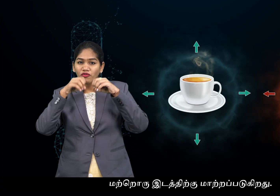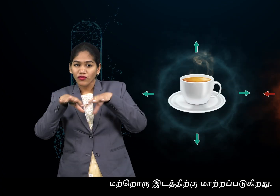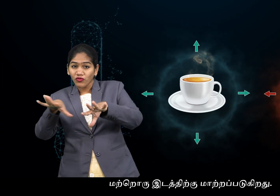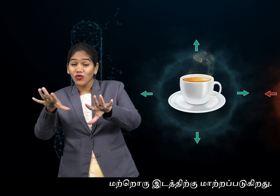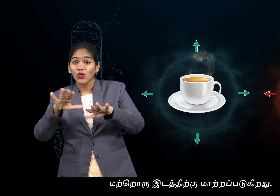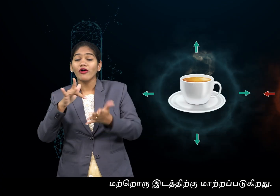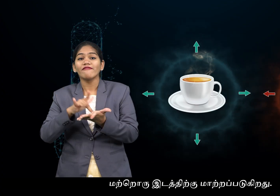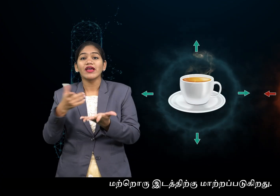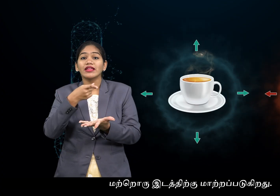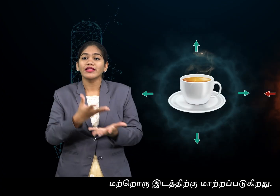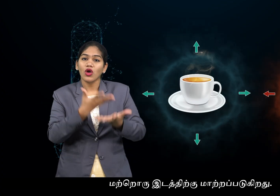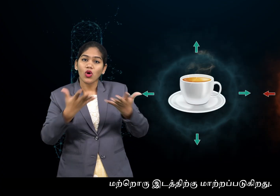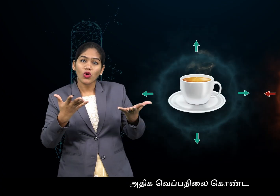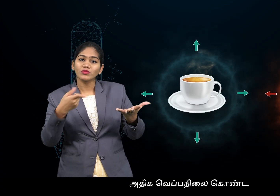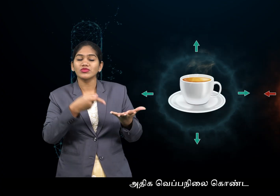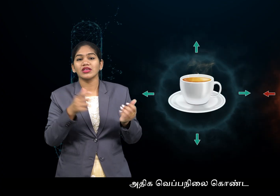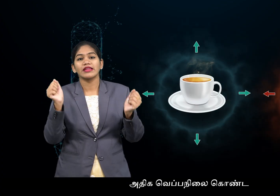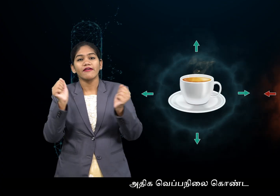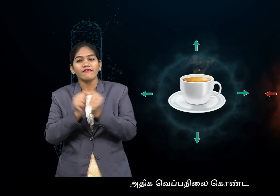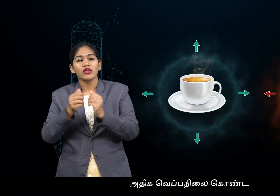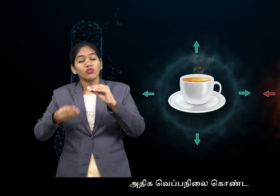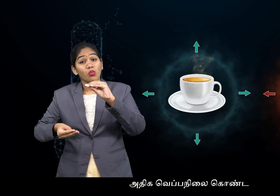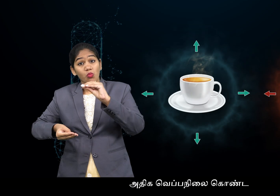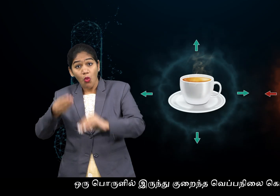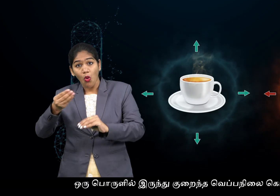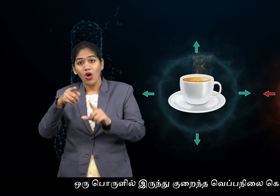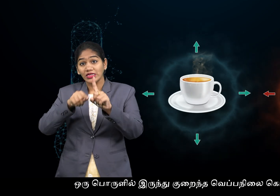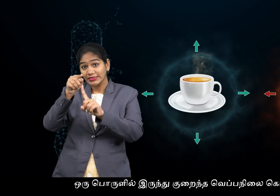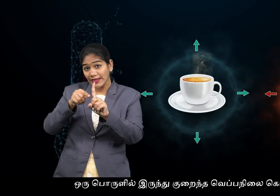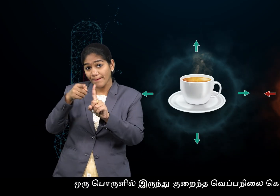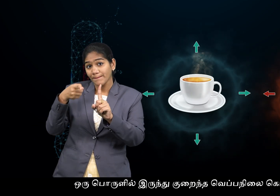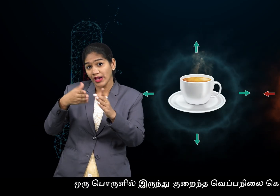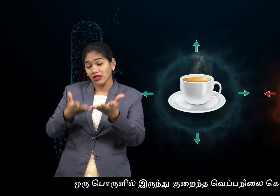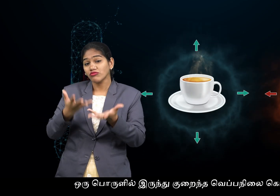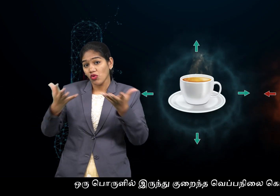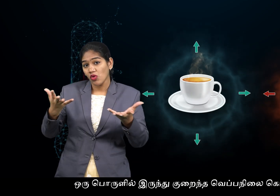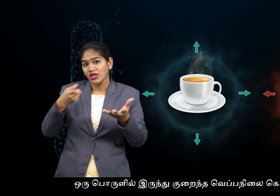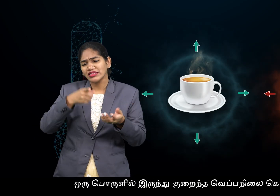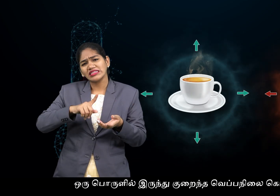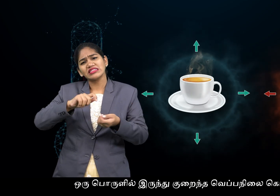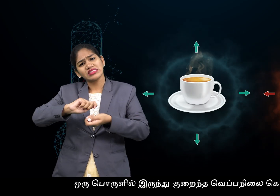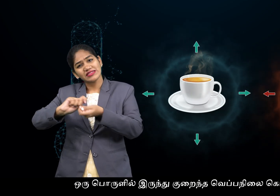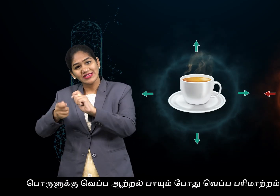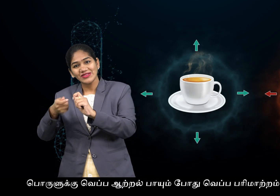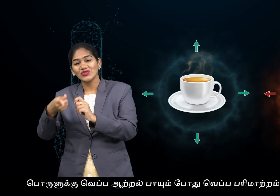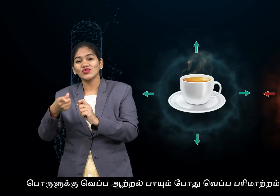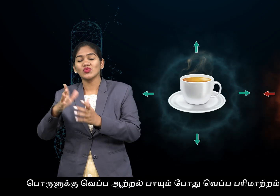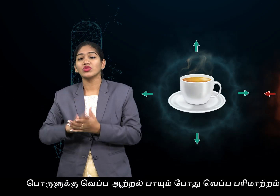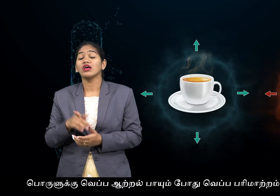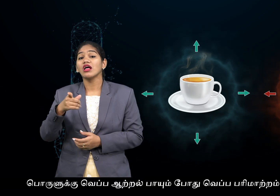மாற்றப்படுகிறது. அதிக வெப்பநிலை கொண்ட ஒரு பொருளில் இருந்து குறைந்த வெப்பநிலை கொண்ட பொருளுக்கு வெப்ப